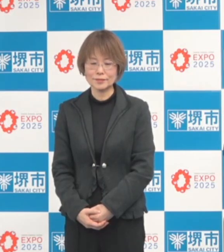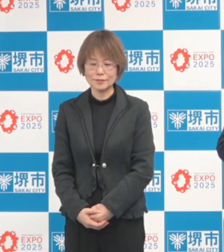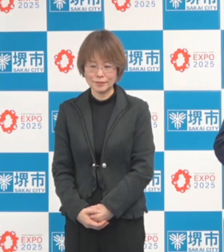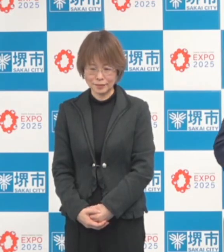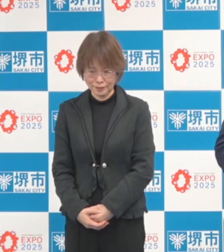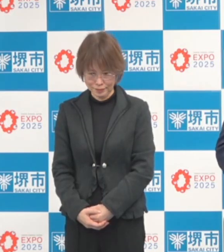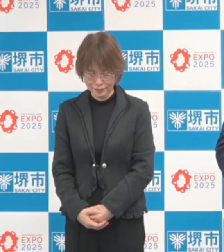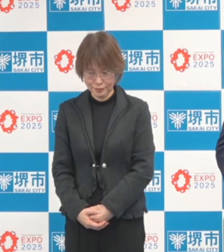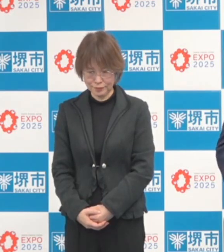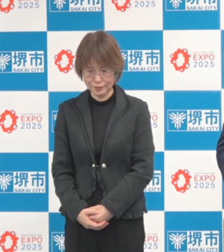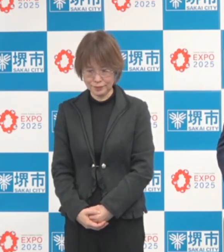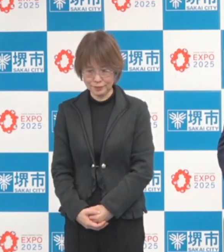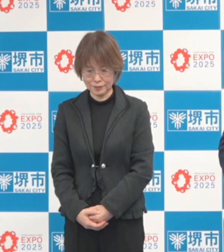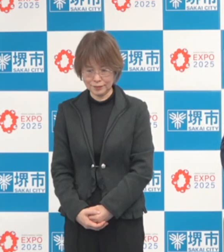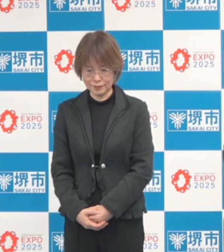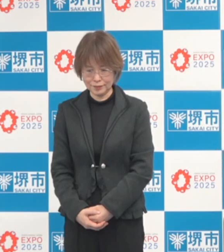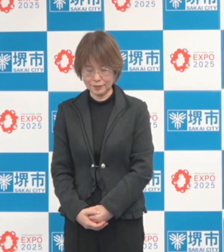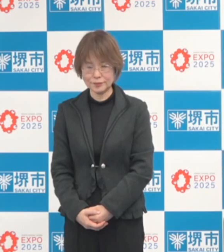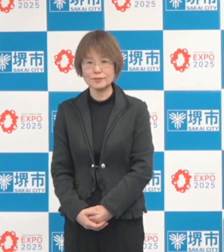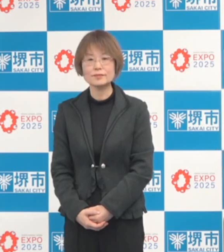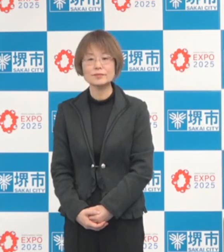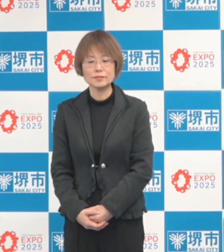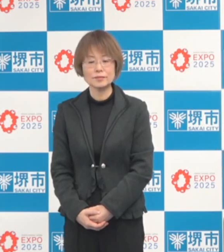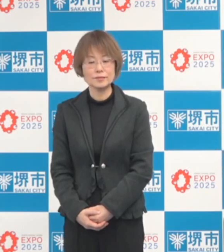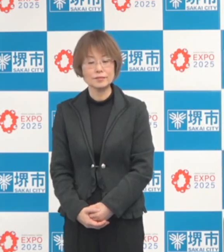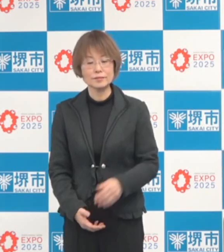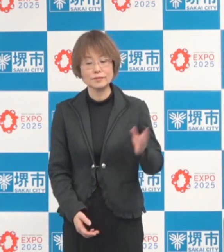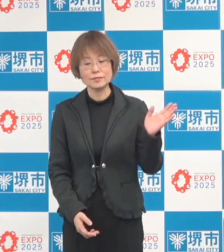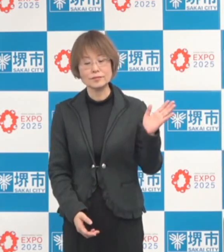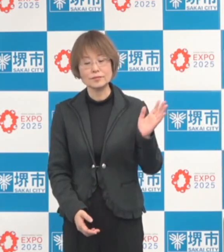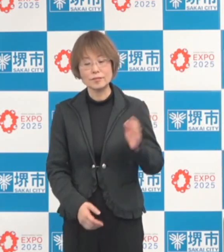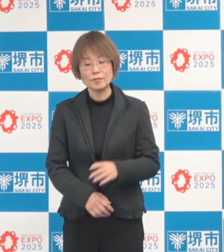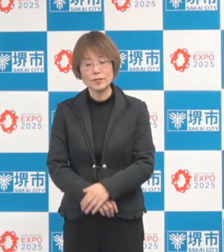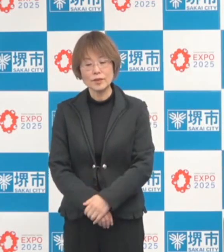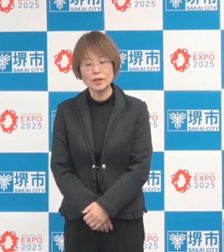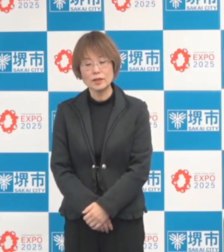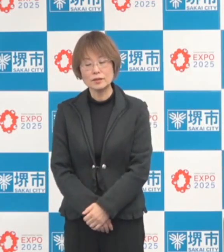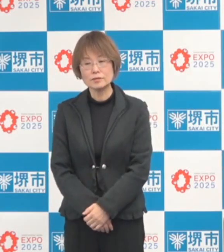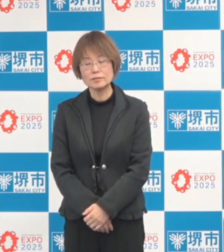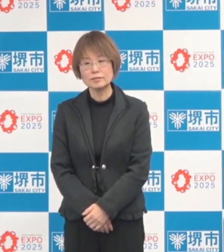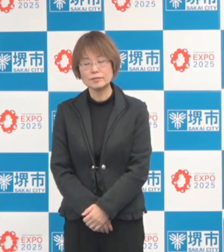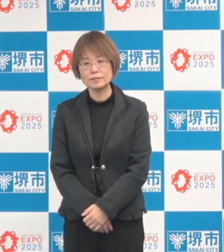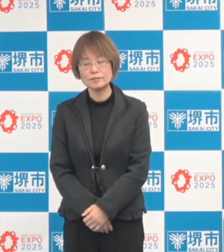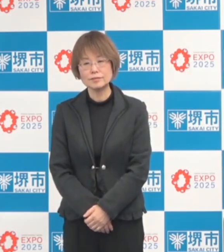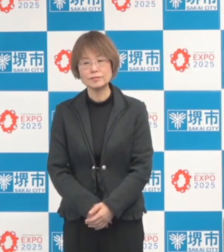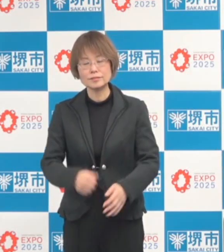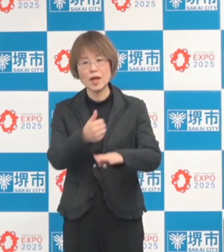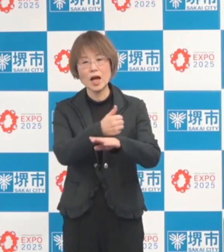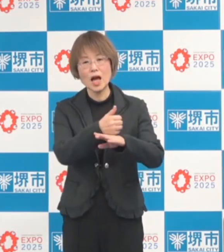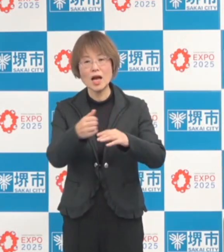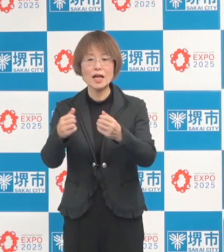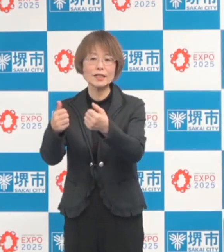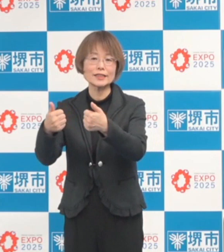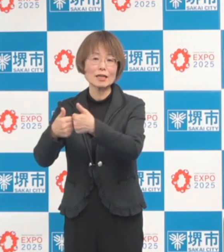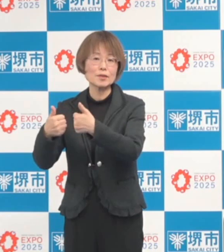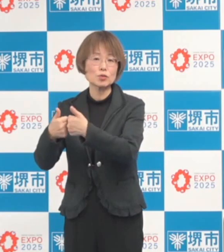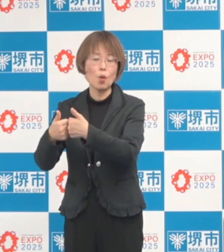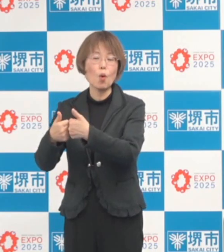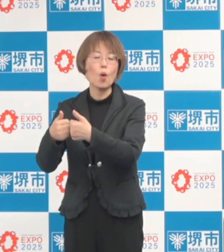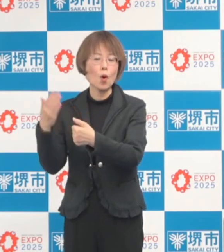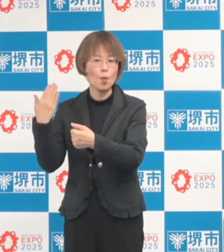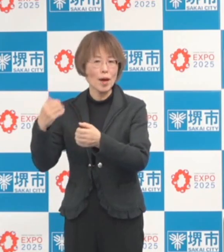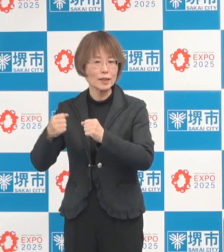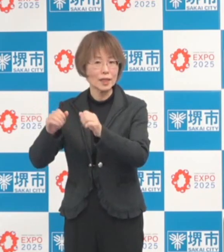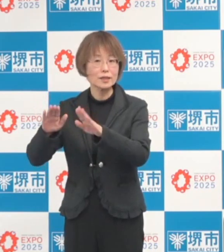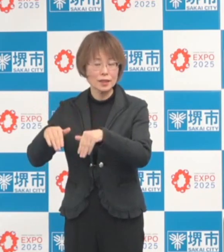はい、そしてこちらホームサミットを先日実施をしましたことでも